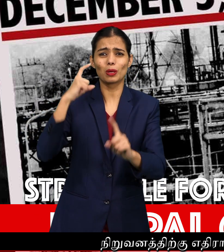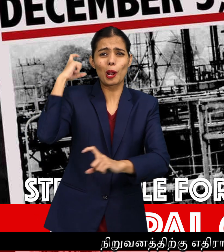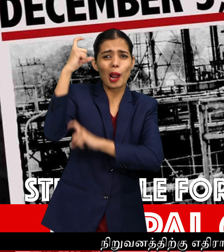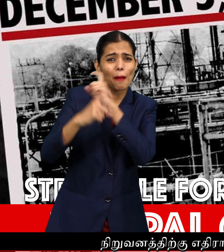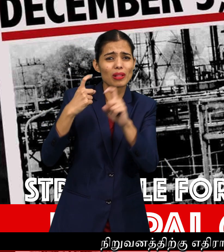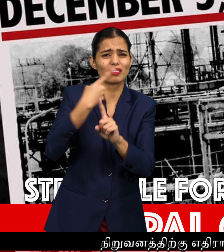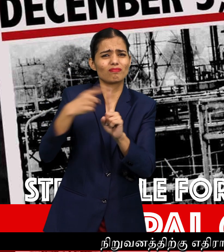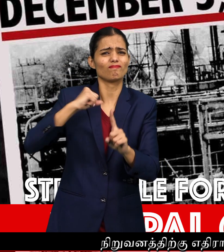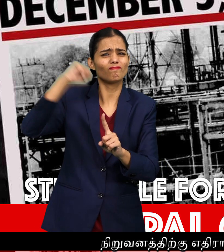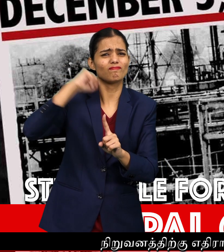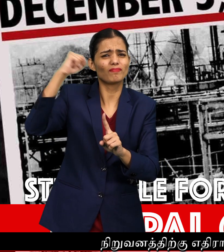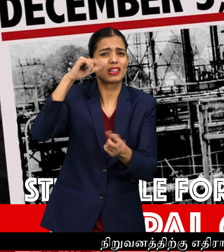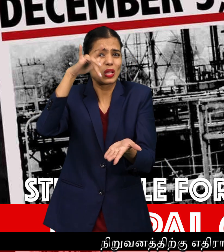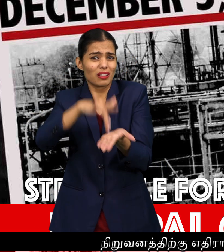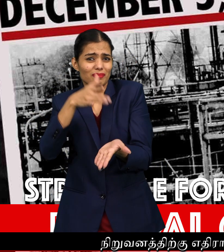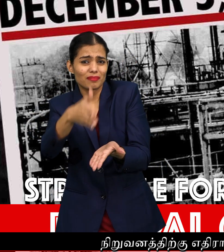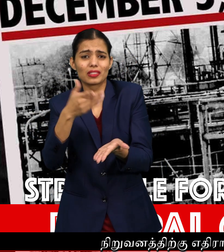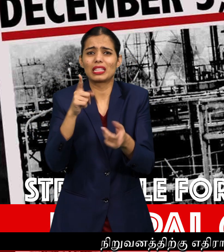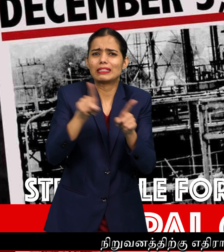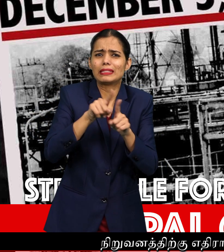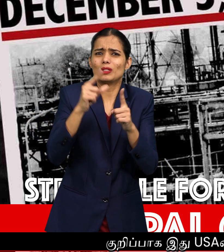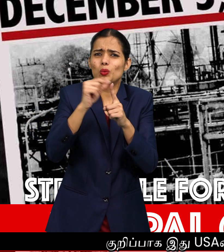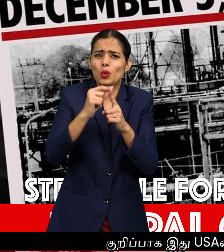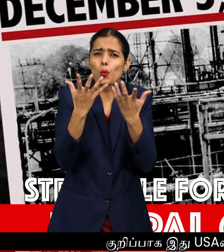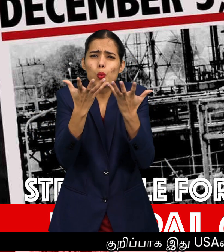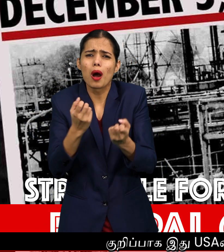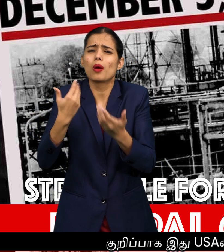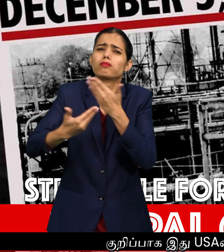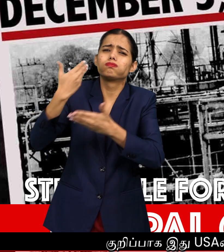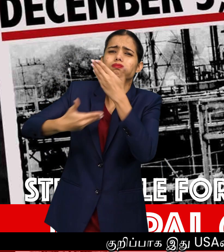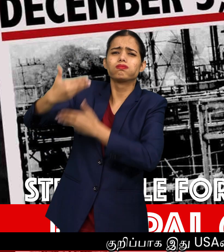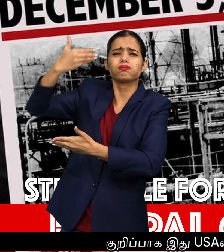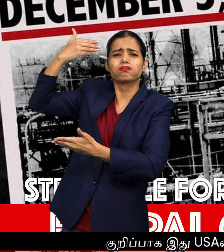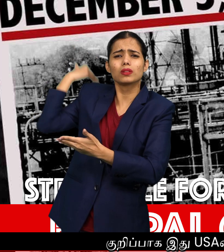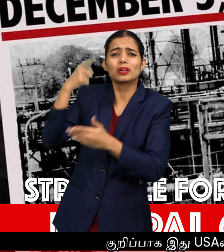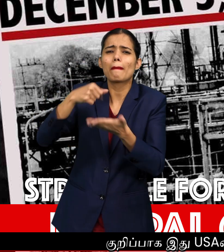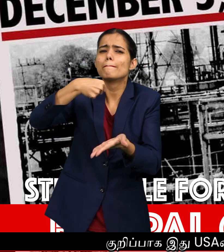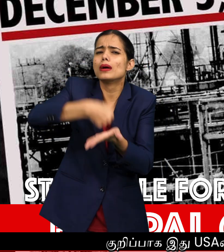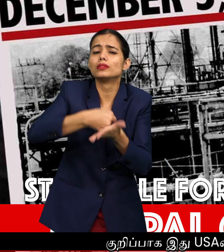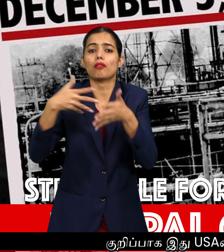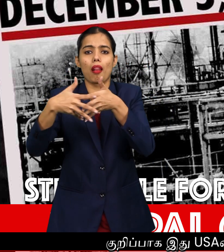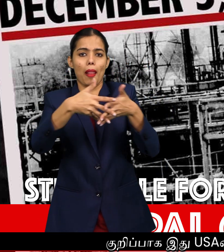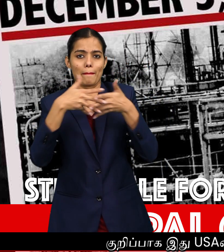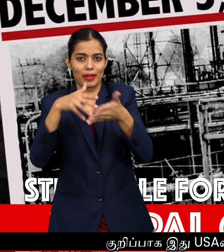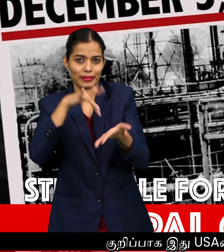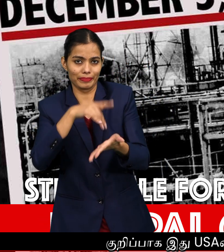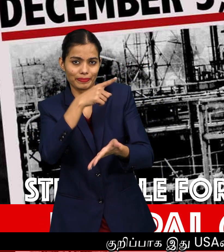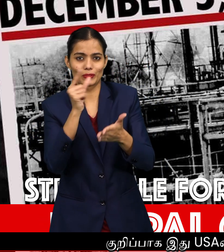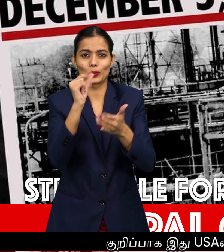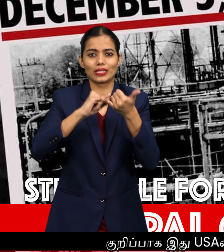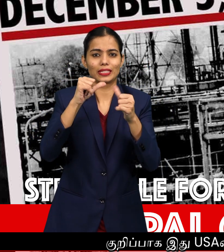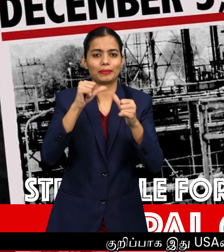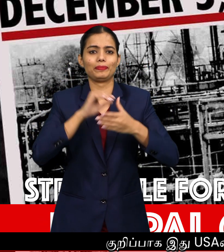நிறுவனத்திற்கு எதிரான போராட்டங்கள் சிக்கலானவை, குறிப்பாக இது யுஎஸ்ஏவை அடிப்படையாகக் கொண்டது.